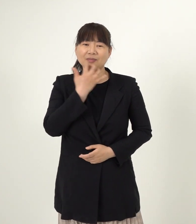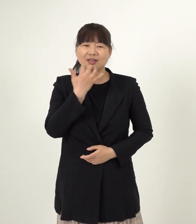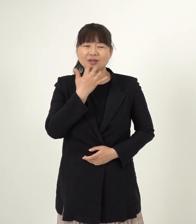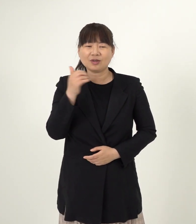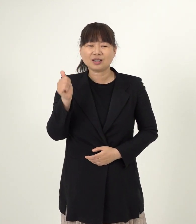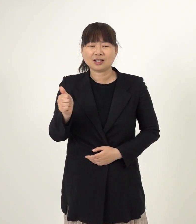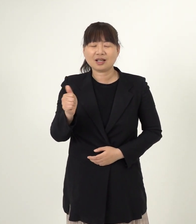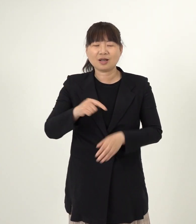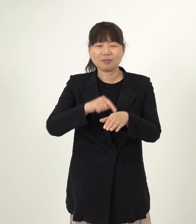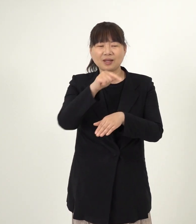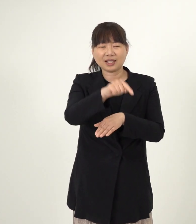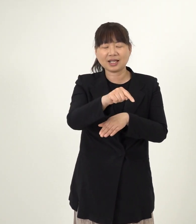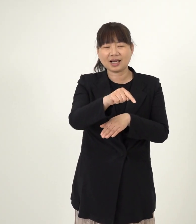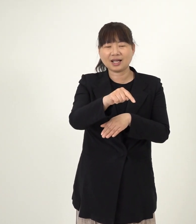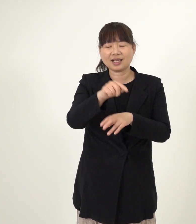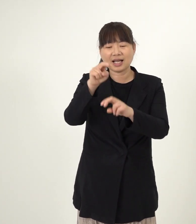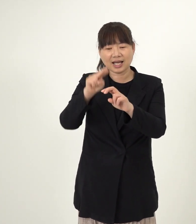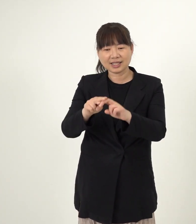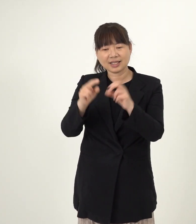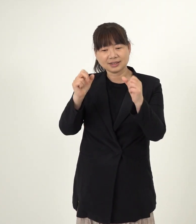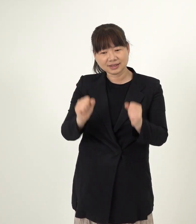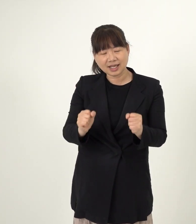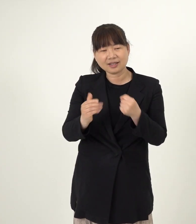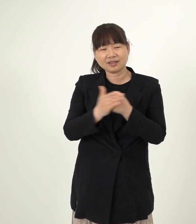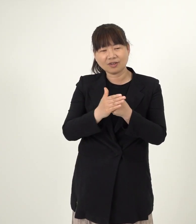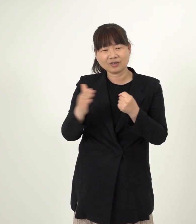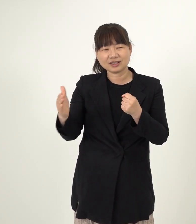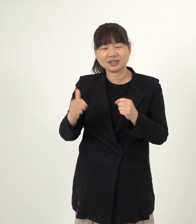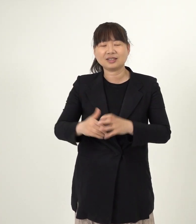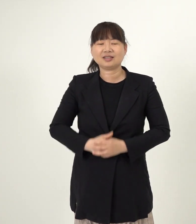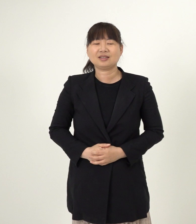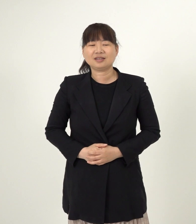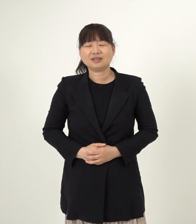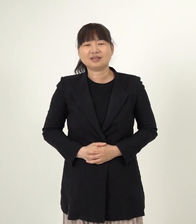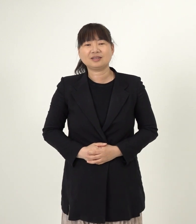베드로가 바깥들에 앉았더니, 여러분,